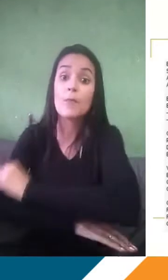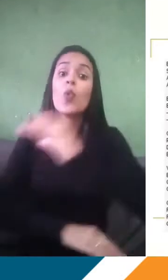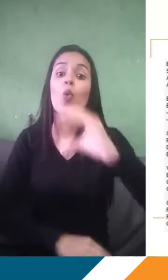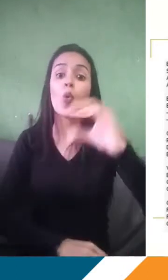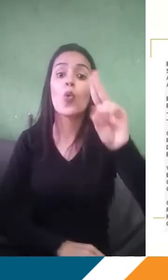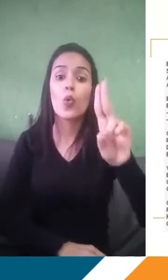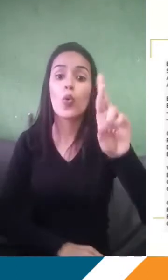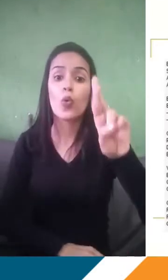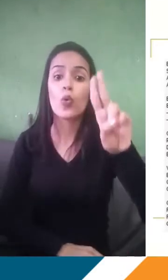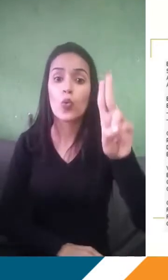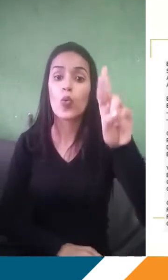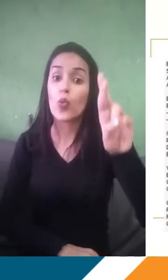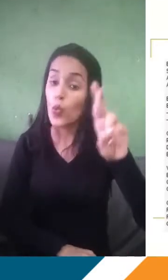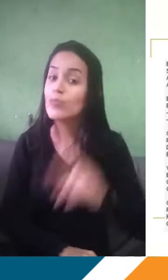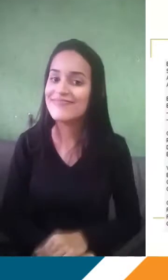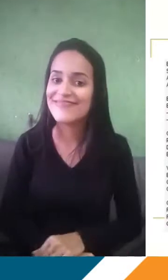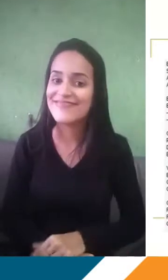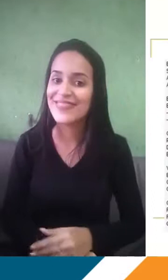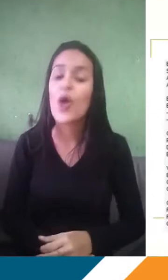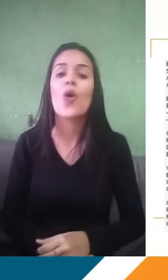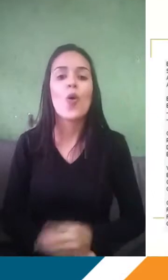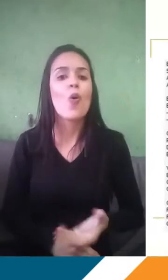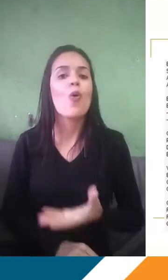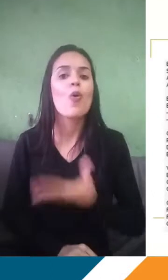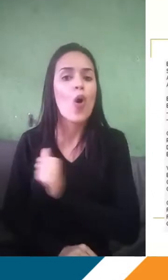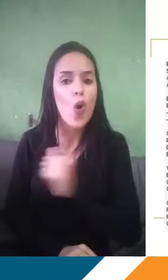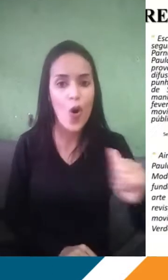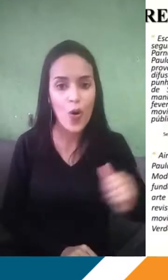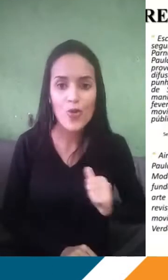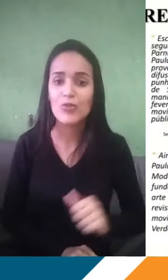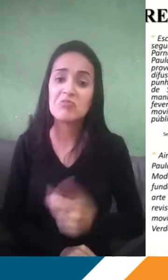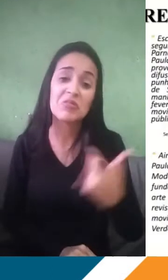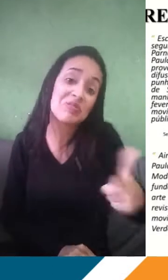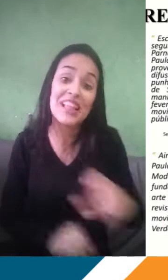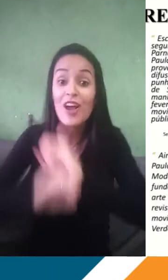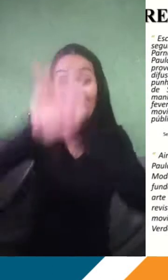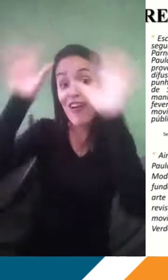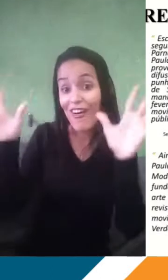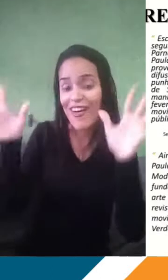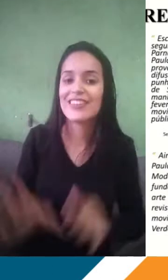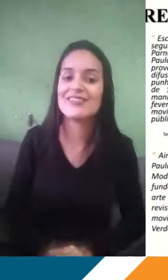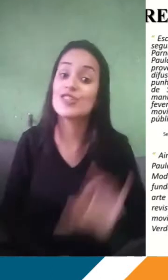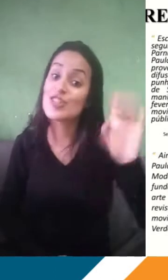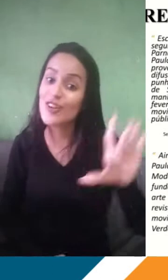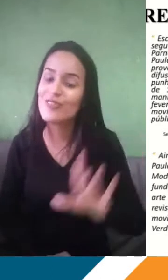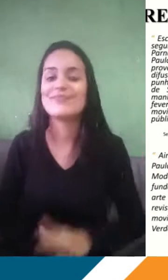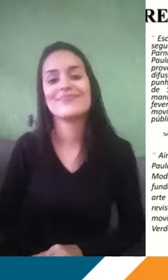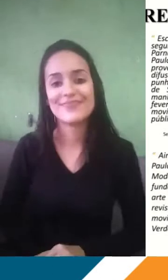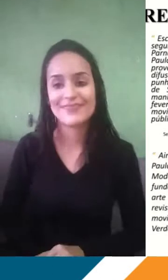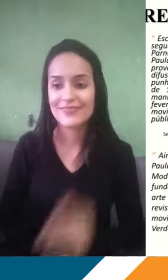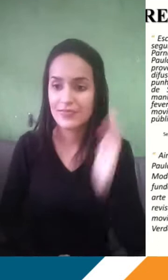como um poeta sem glória, sem fama e solitário. A semana de 22 teve como